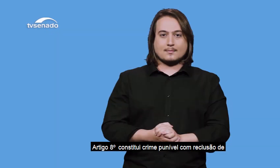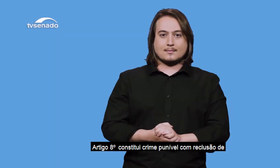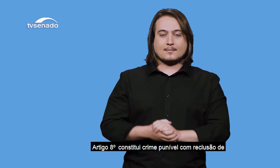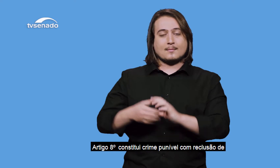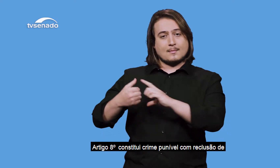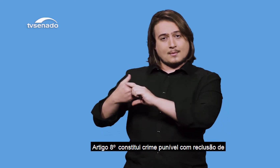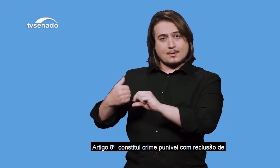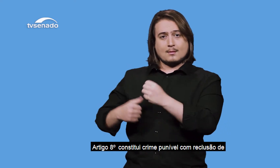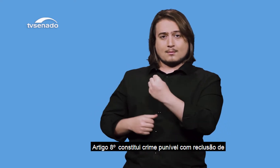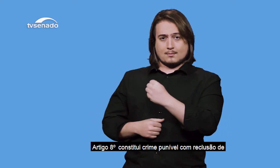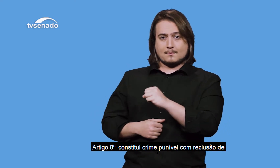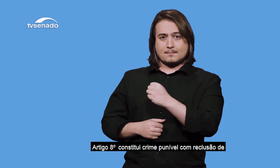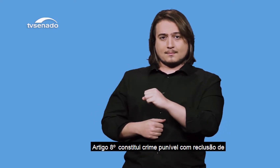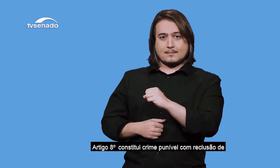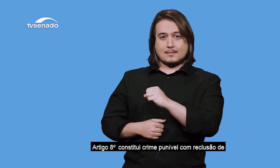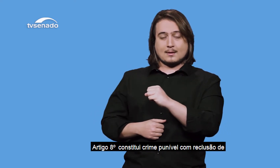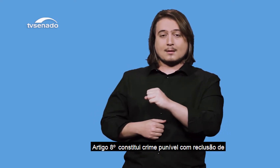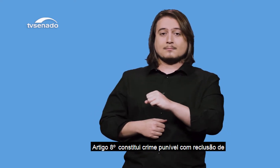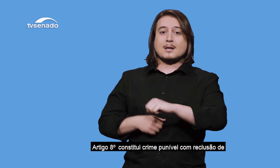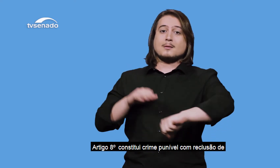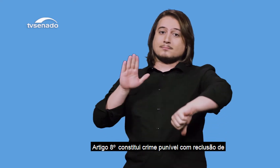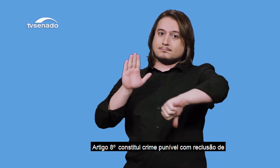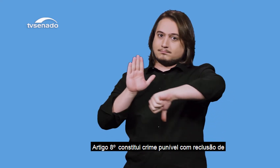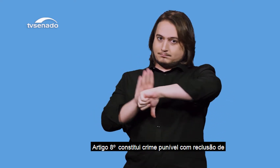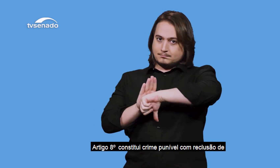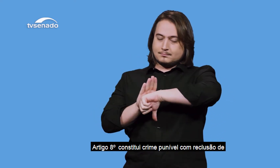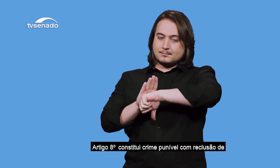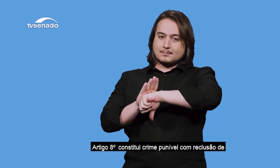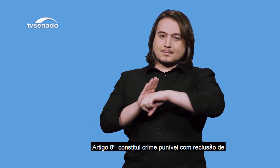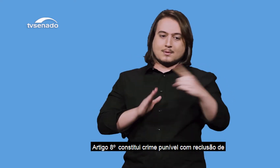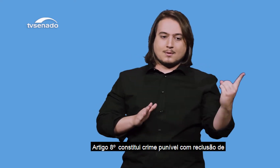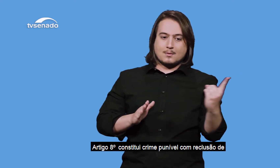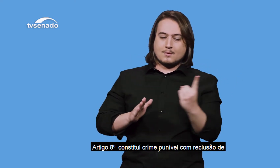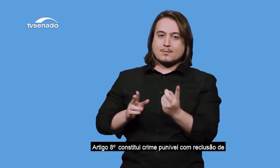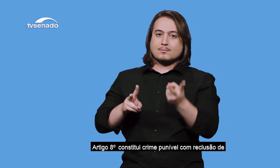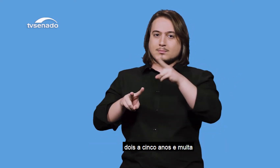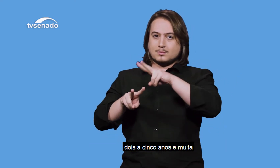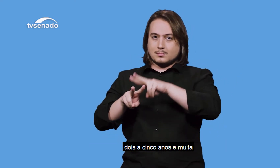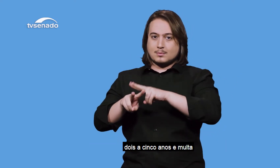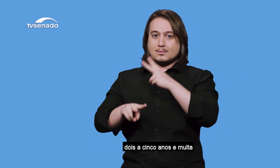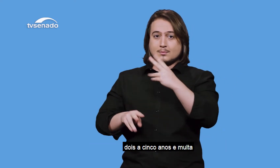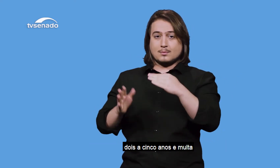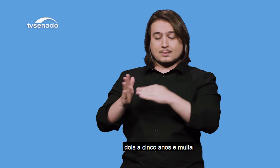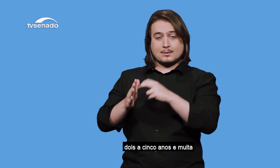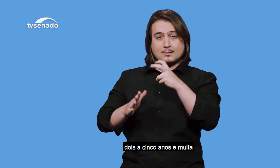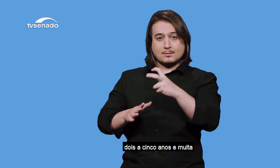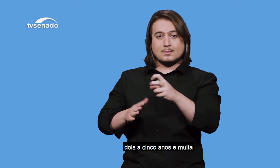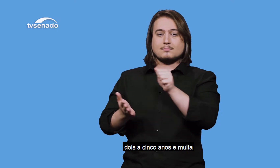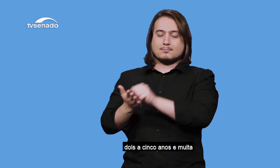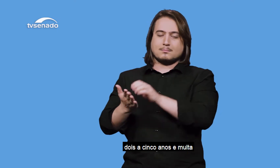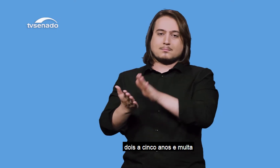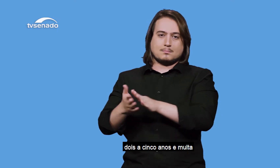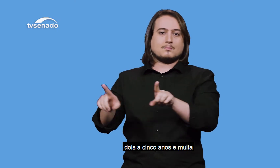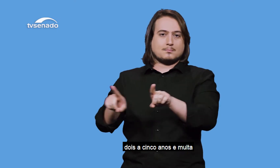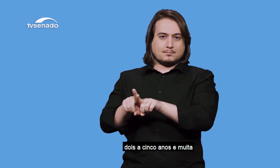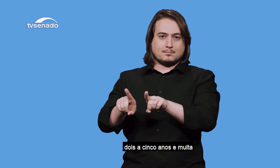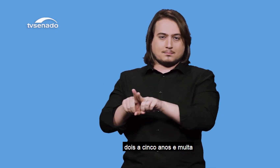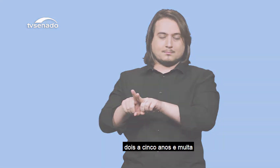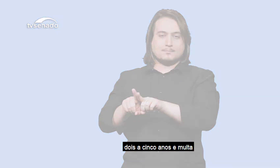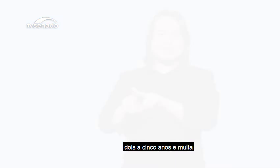artigo 8º constitui crime punível com reclusão de dois a cinco anos e multa